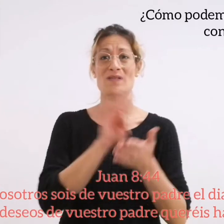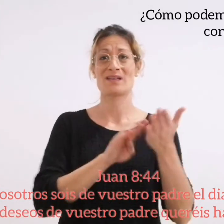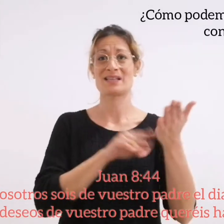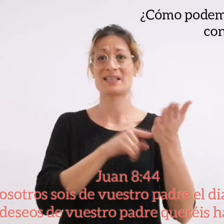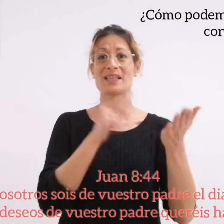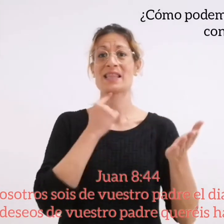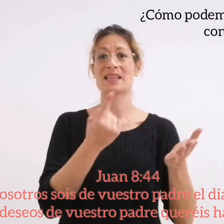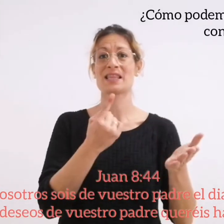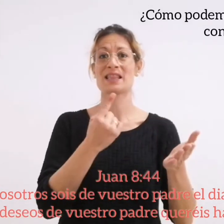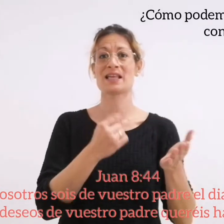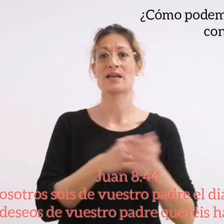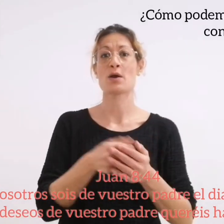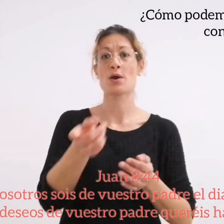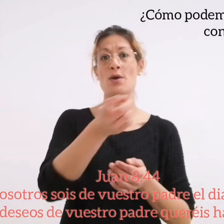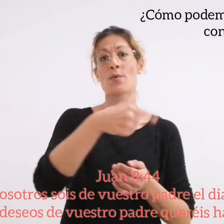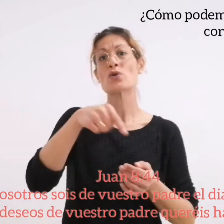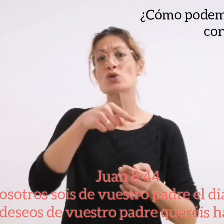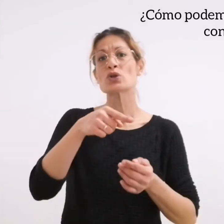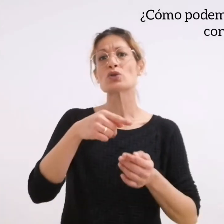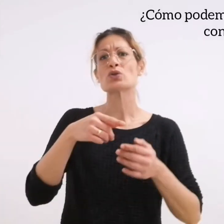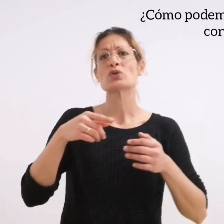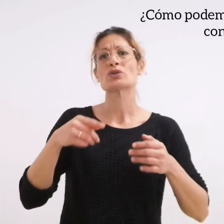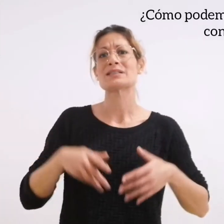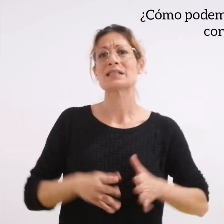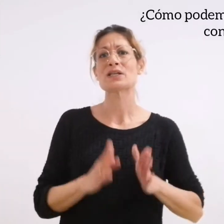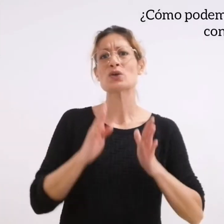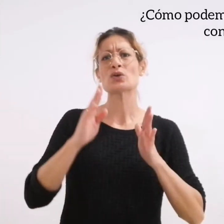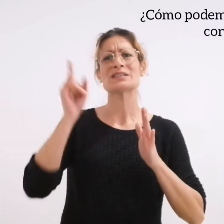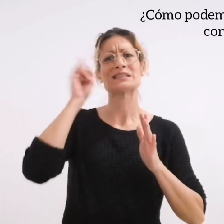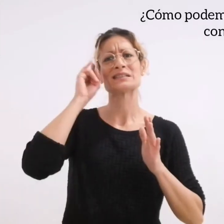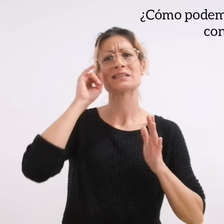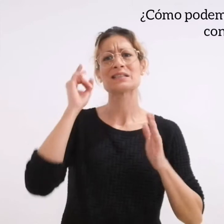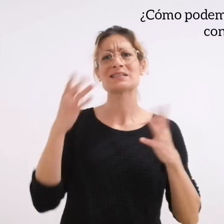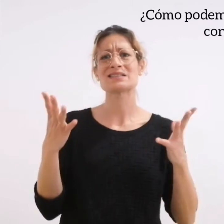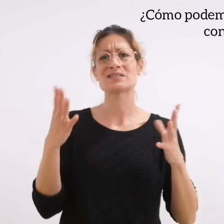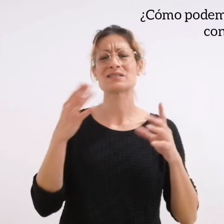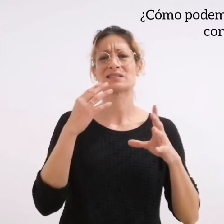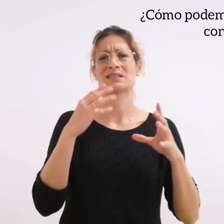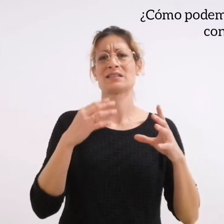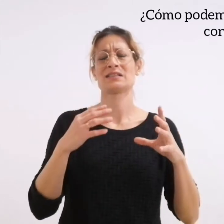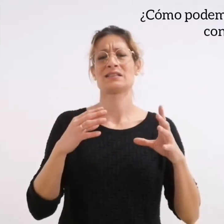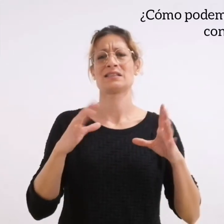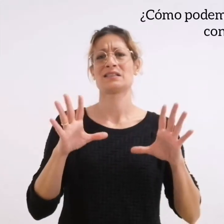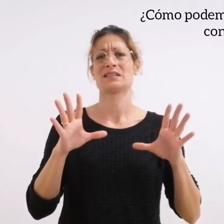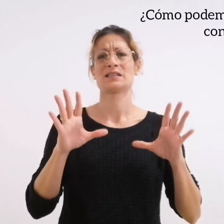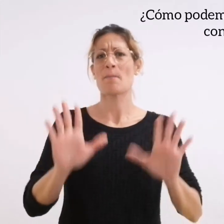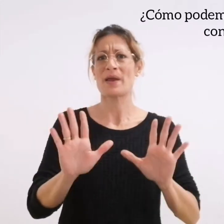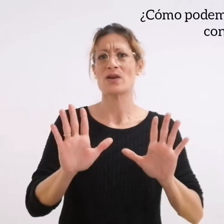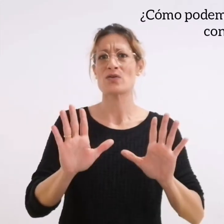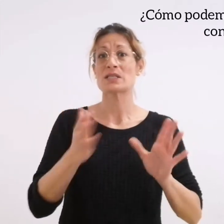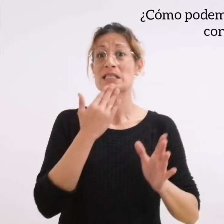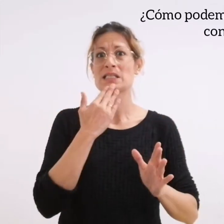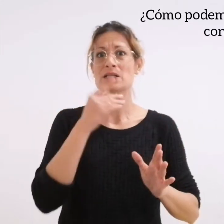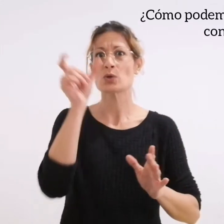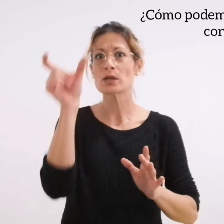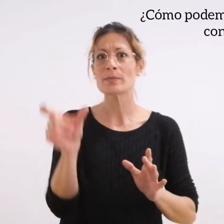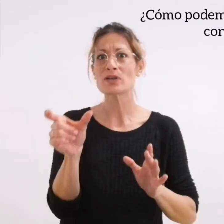de vuestro padre queréis hacer. Pero cuando uno acepta a Jesucristo, es en ese momento que esa salvación tan grande que Él ha conseguido